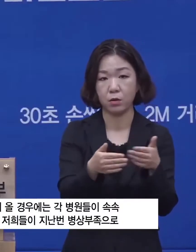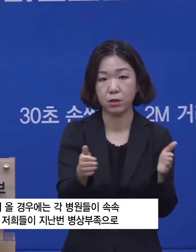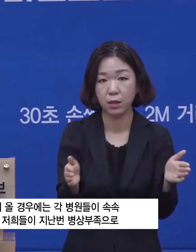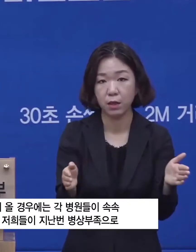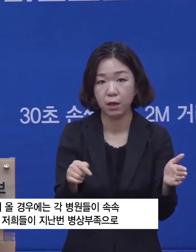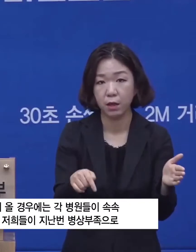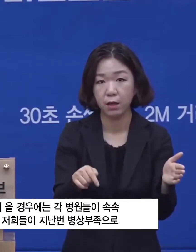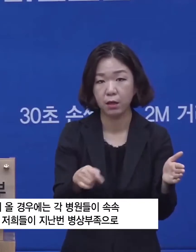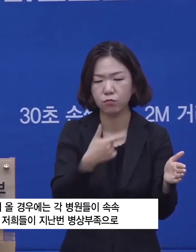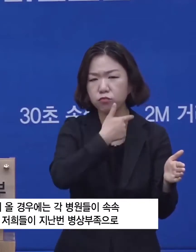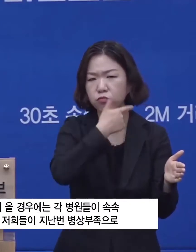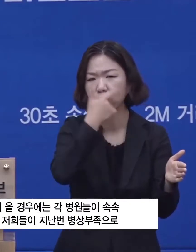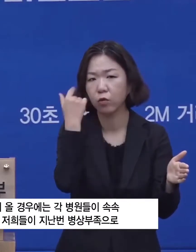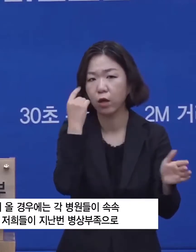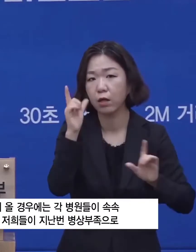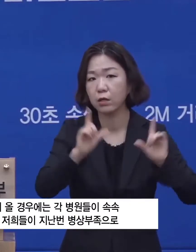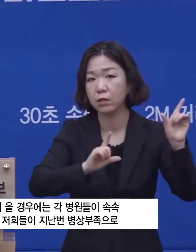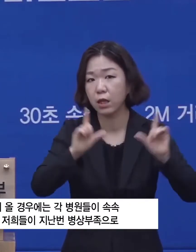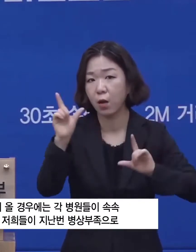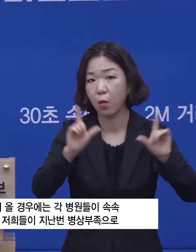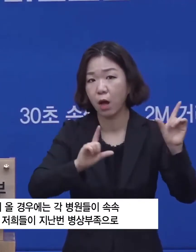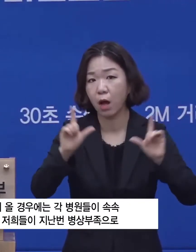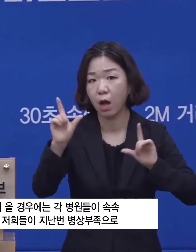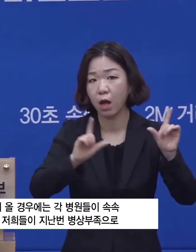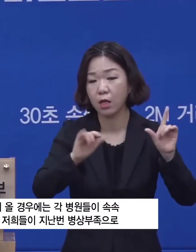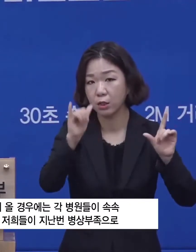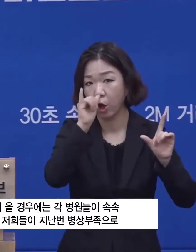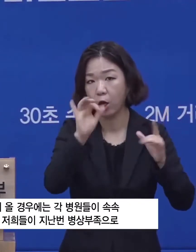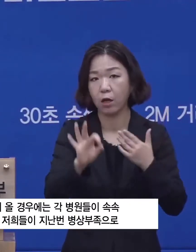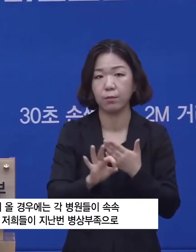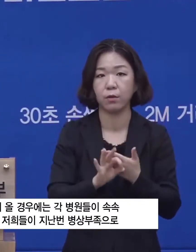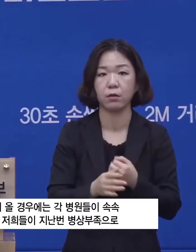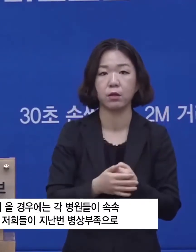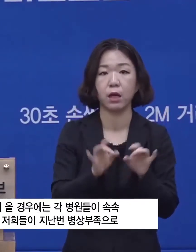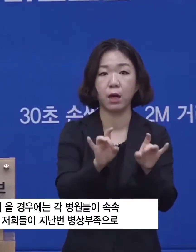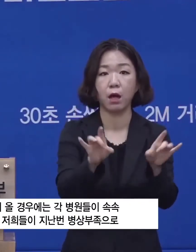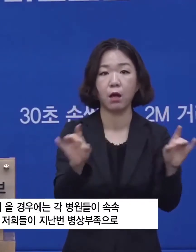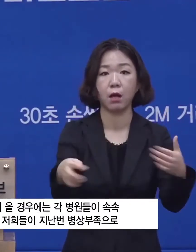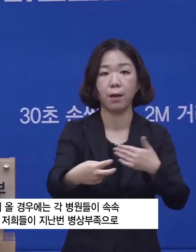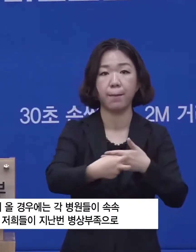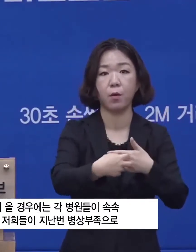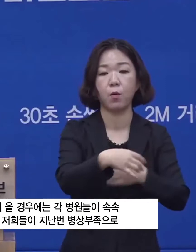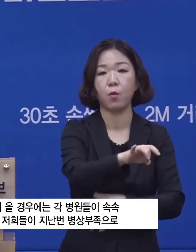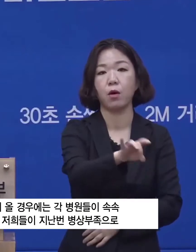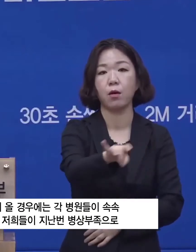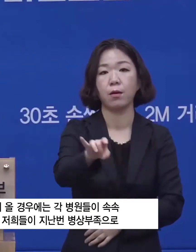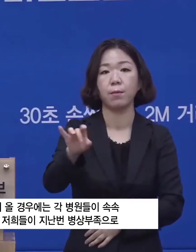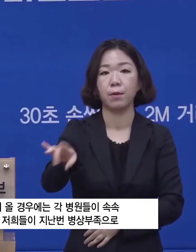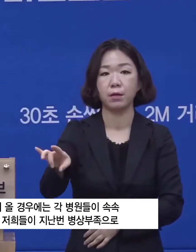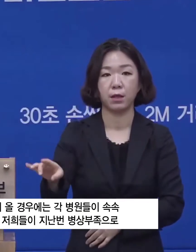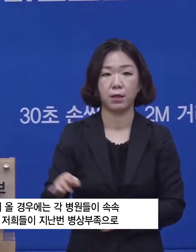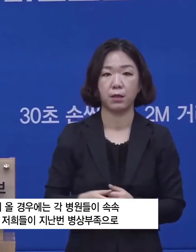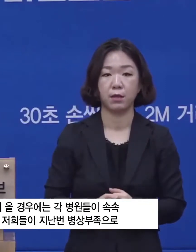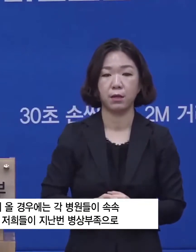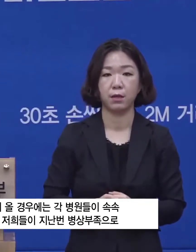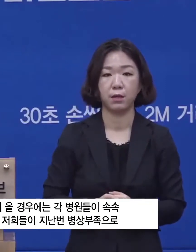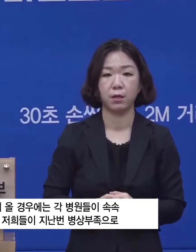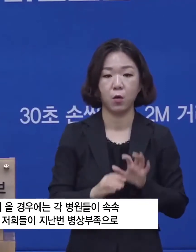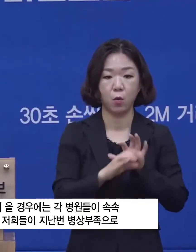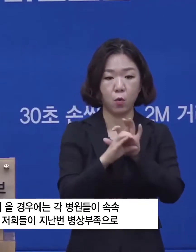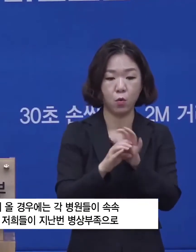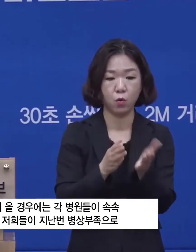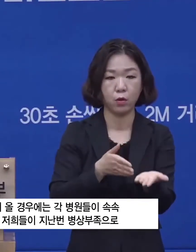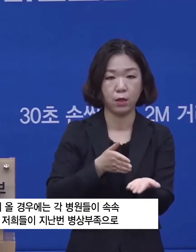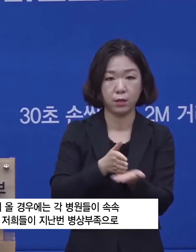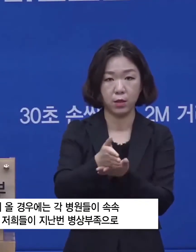부분들로 부족하다라는 시그널이 올 경우에는 각 병원들이 속속 이 코로나